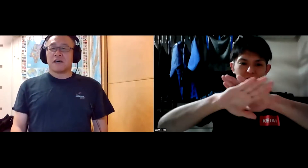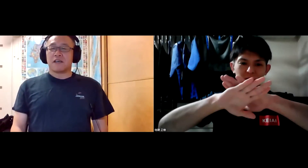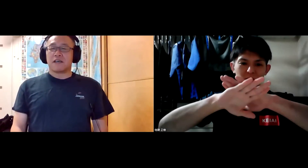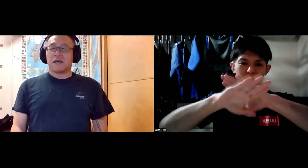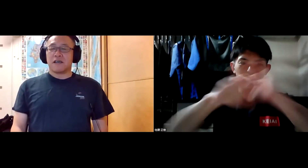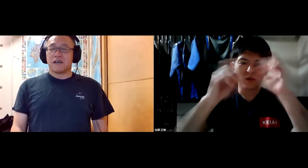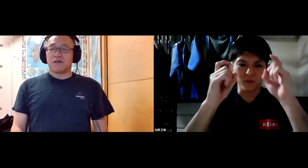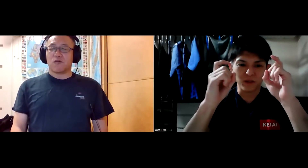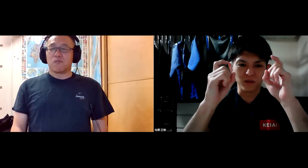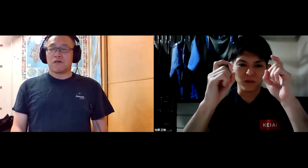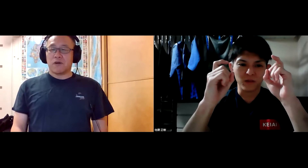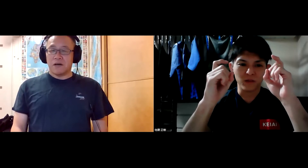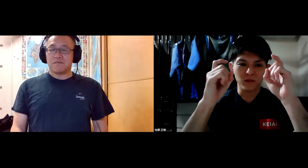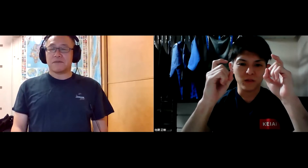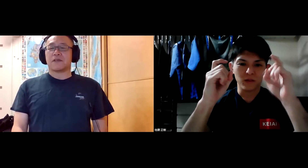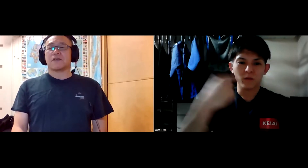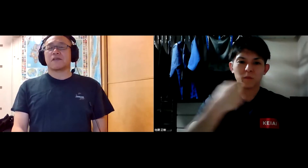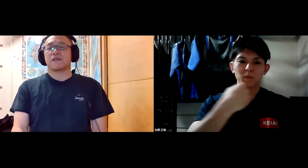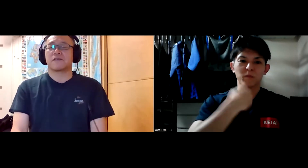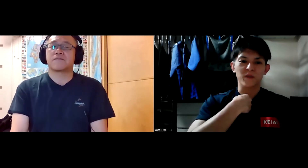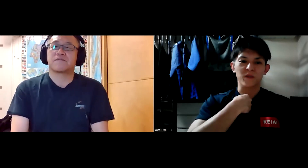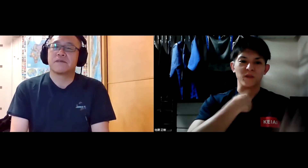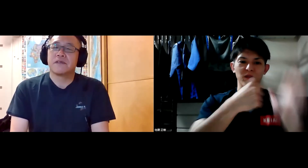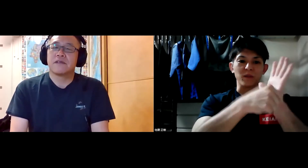皆さん、こんばんは。